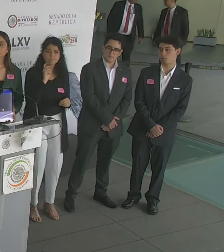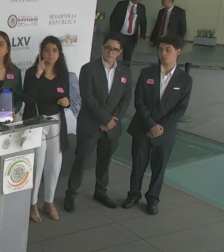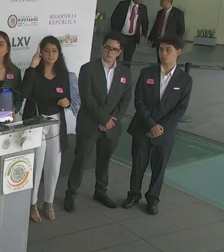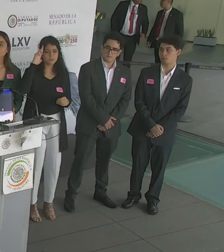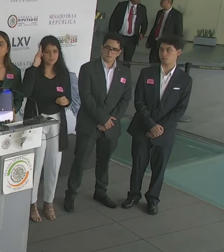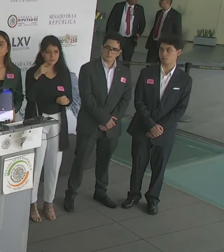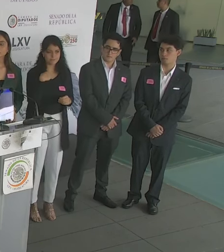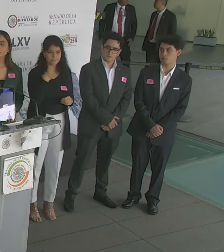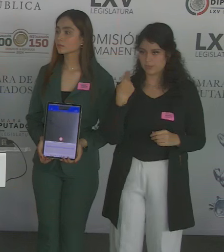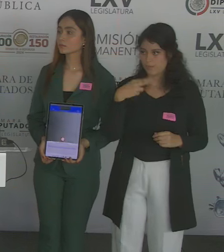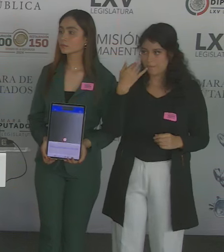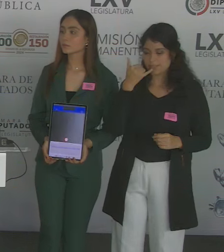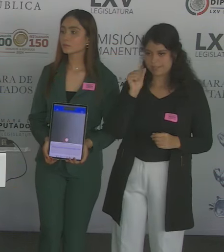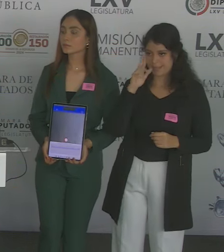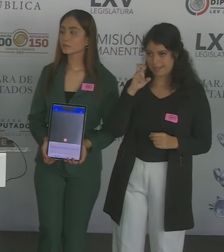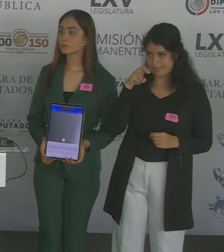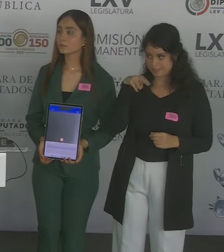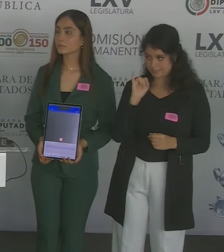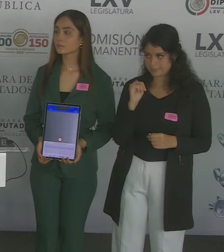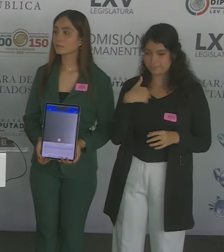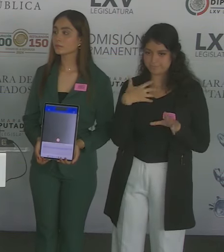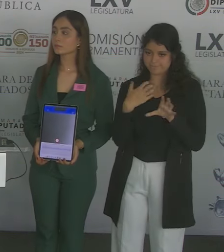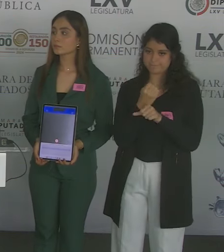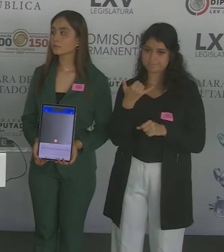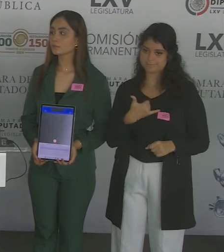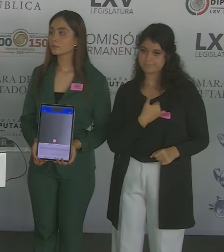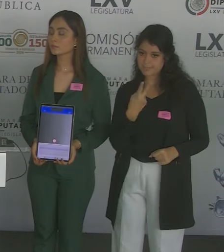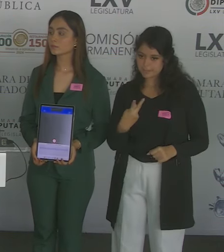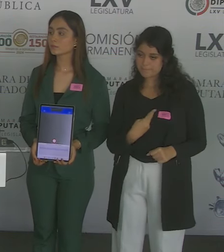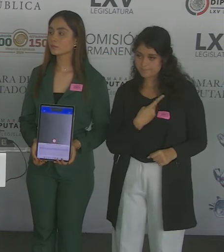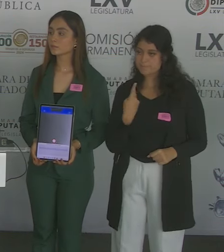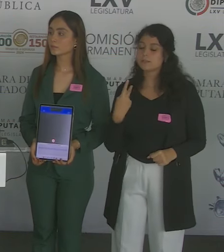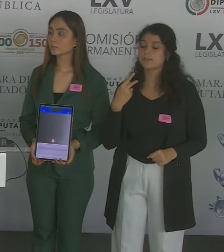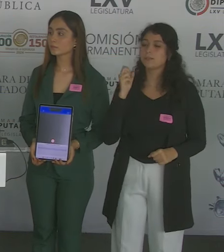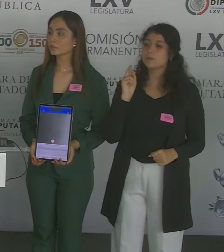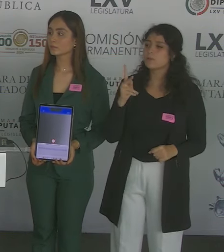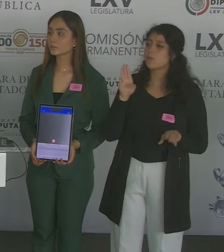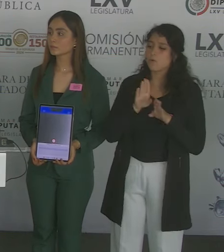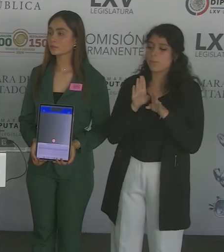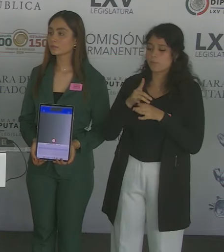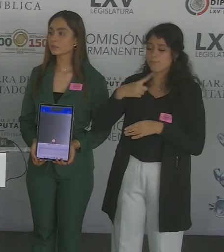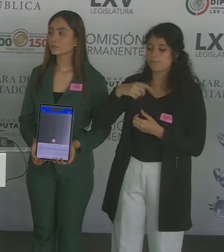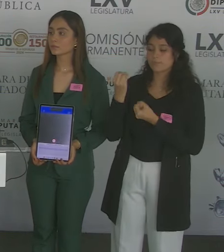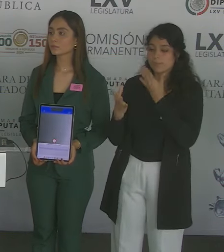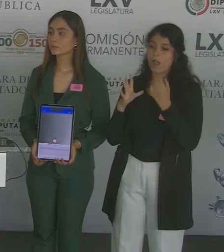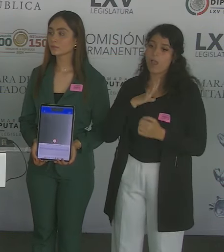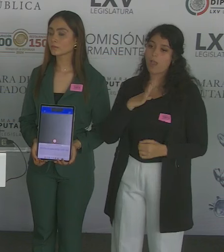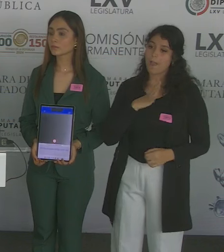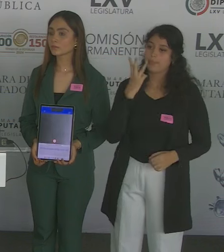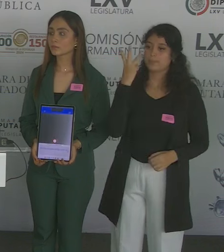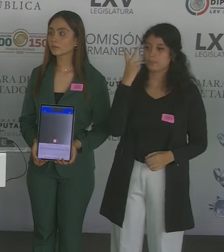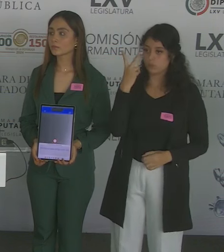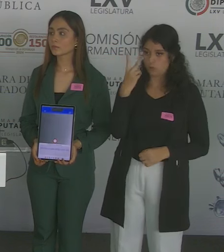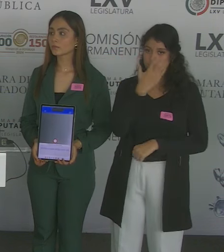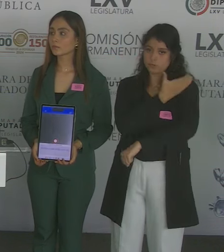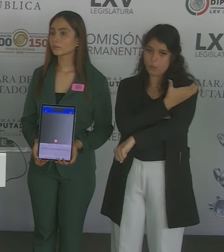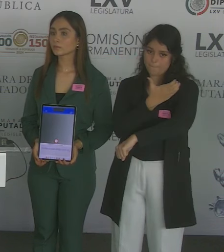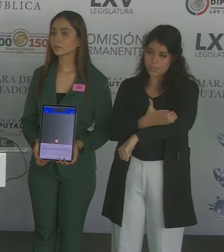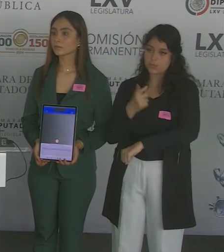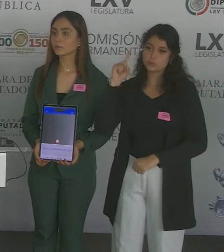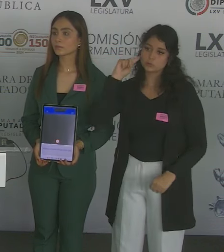señas Hola Eh Mi nombre es yareni Pérez mi seña es esta soy una persona sorda la estamos